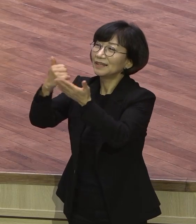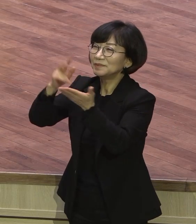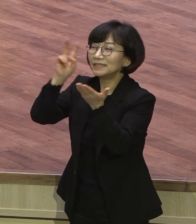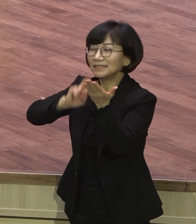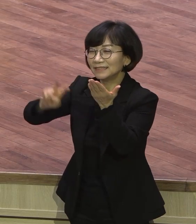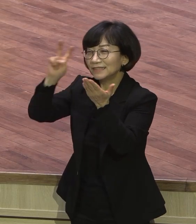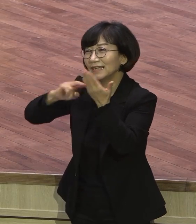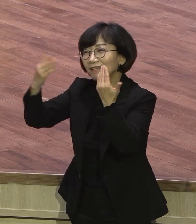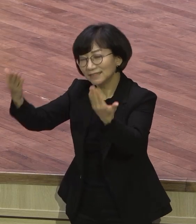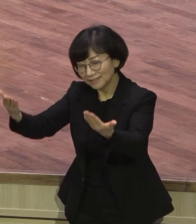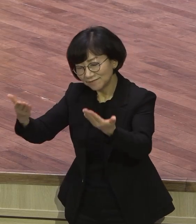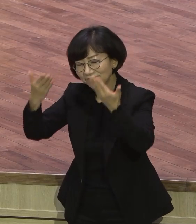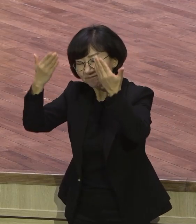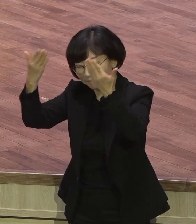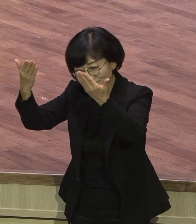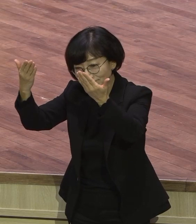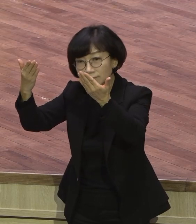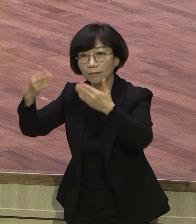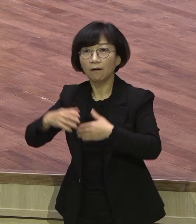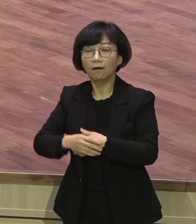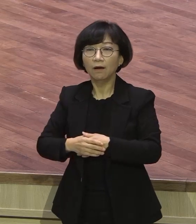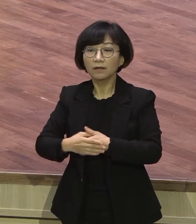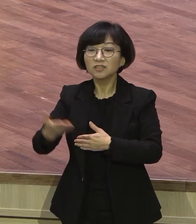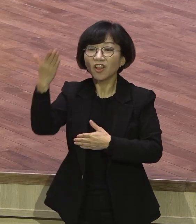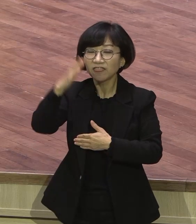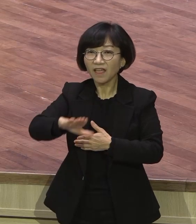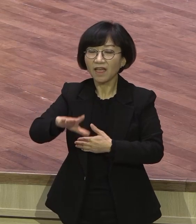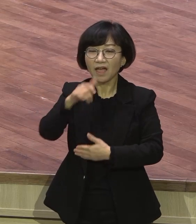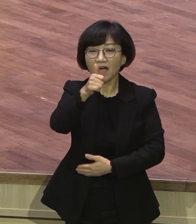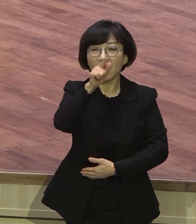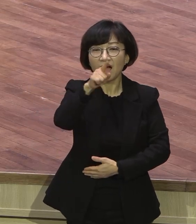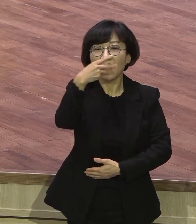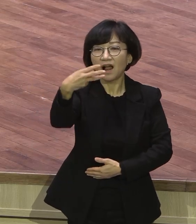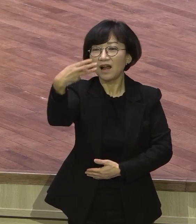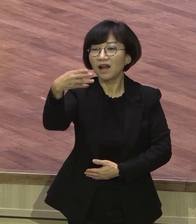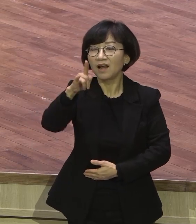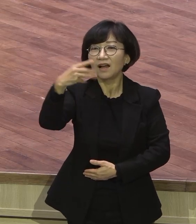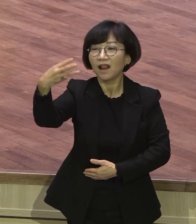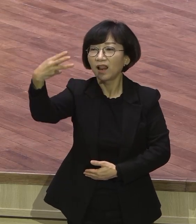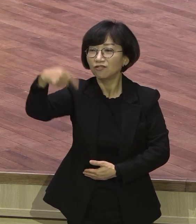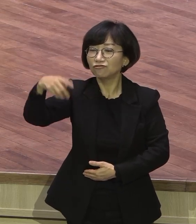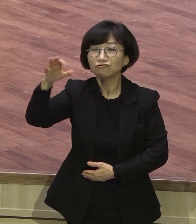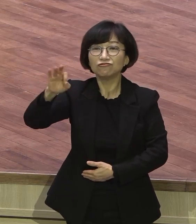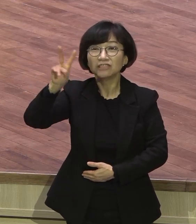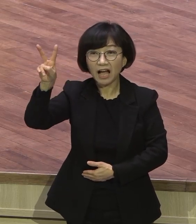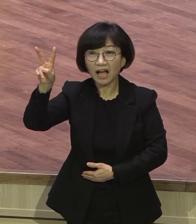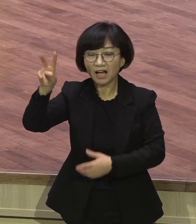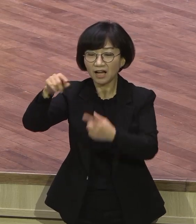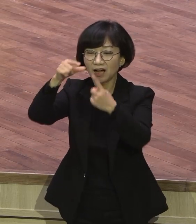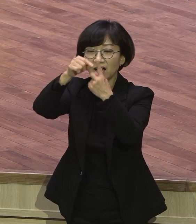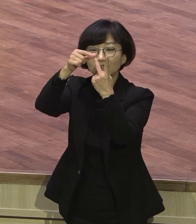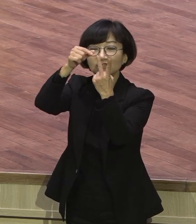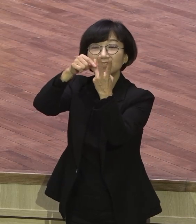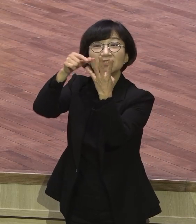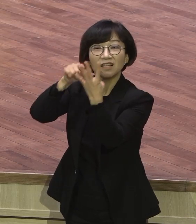거죠. 하나님을 찬양합니다. 그런데 이 용어를 가지고 하나님의 이름을 찬양하는 의미가 아니고 자기